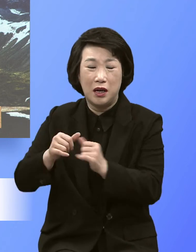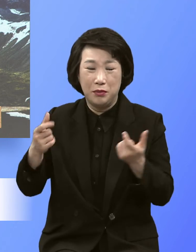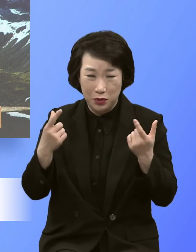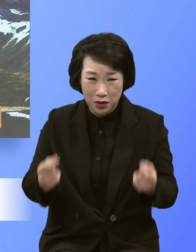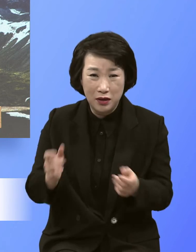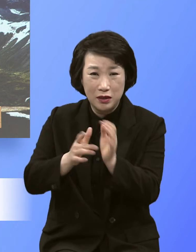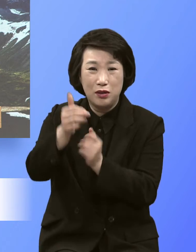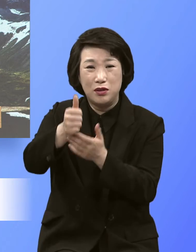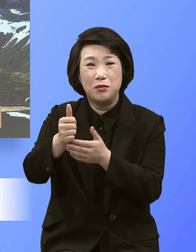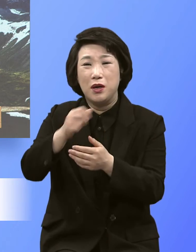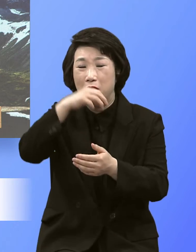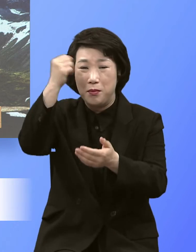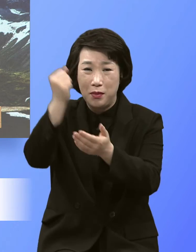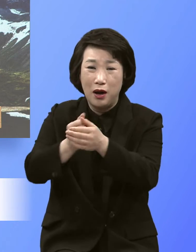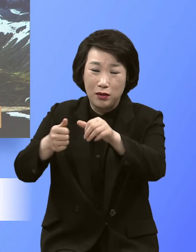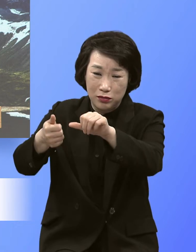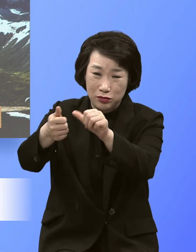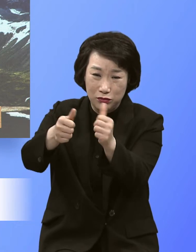모습,